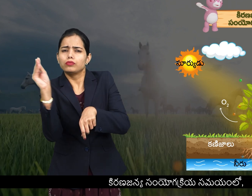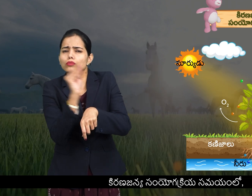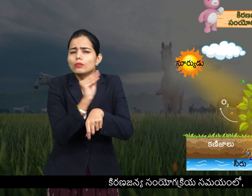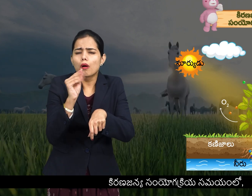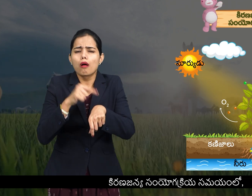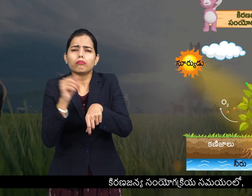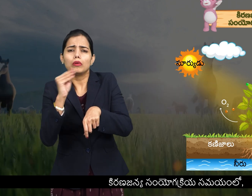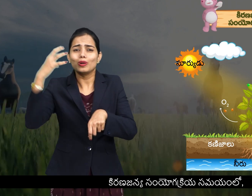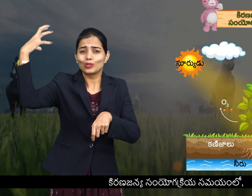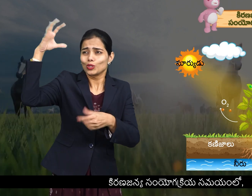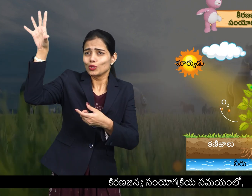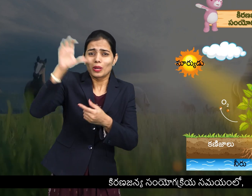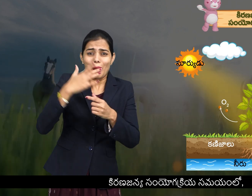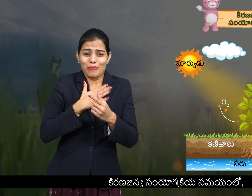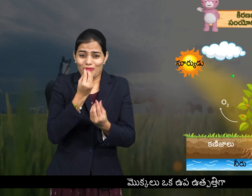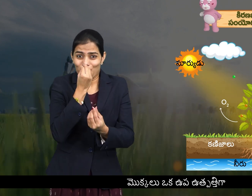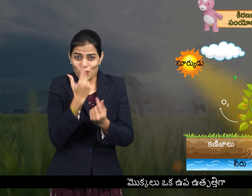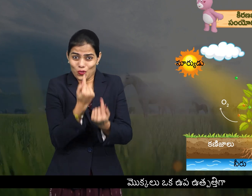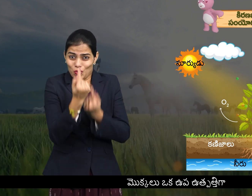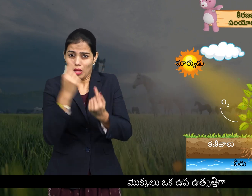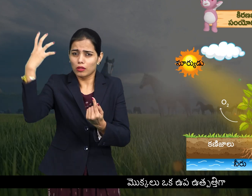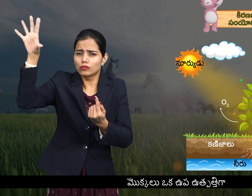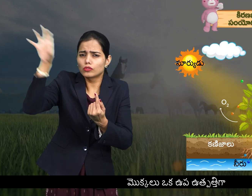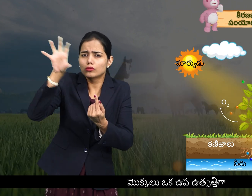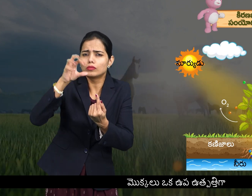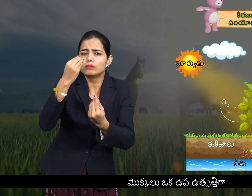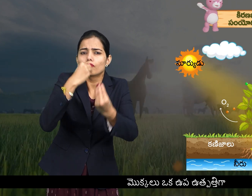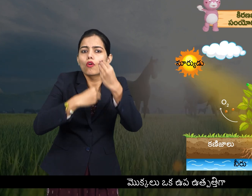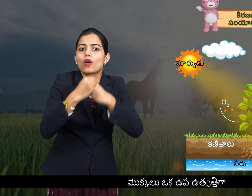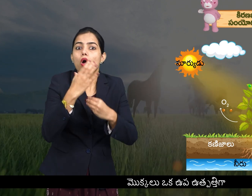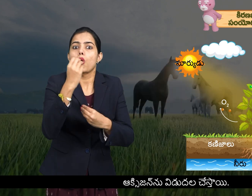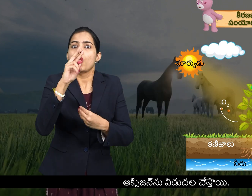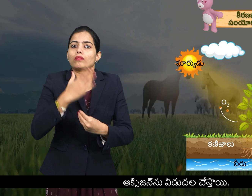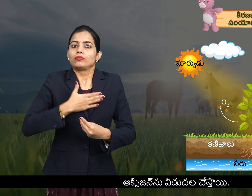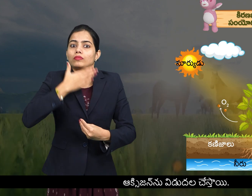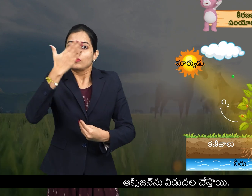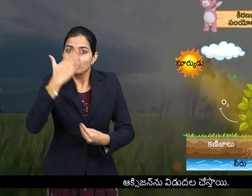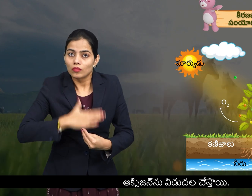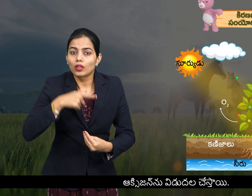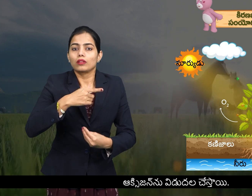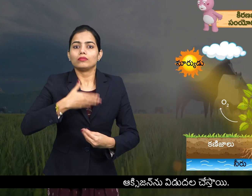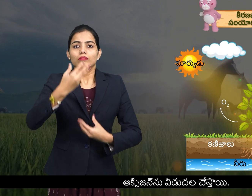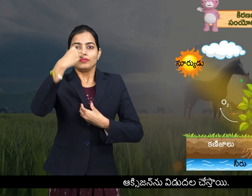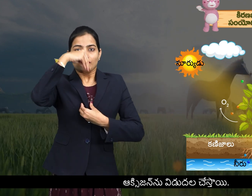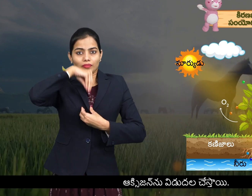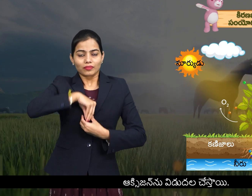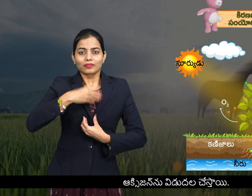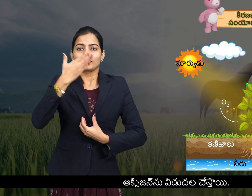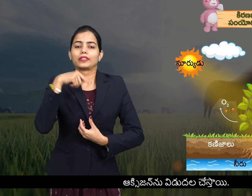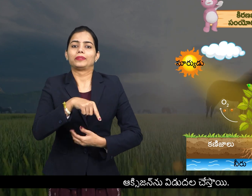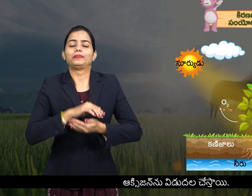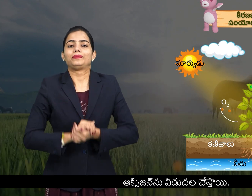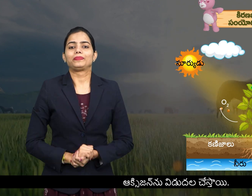కిరణజన్య సంయోగ క్రియ సమయంలో మొక్కలు ఒక ఉప ఉత్పత్తిగా ఆక్సిజన్ను విడుదల చేస్తాయి.